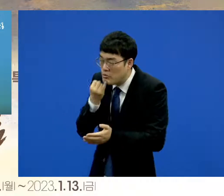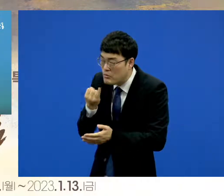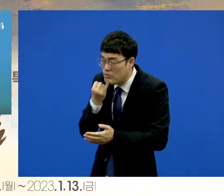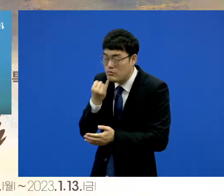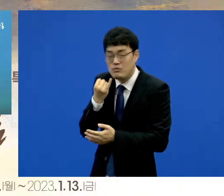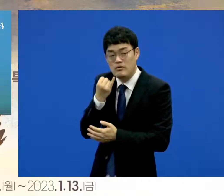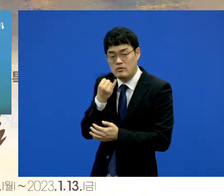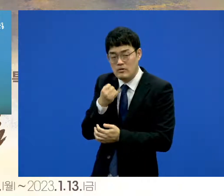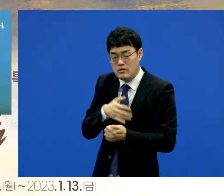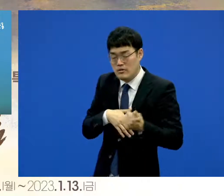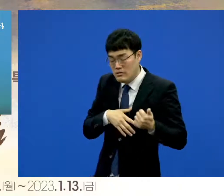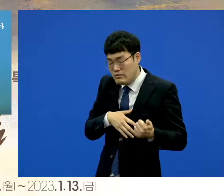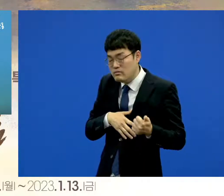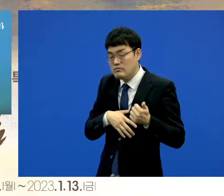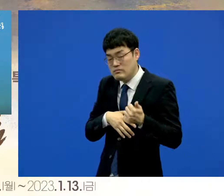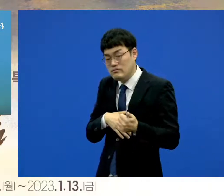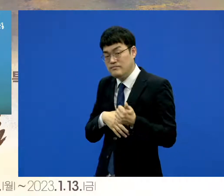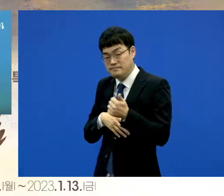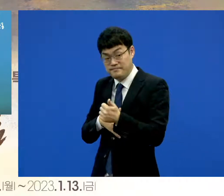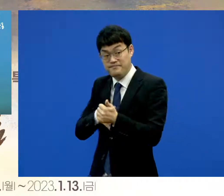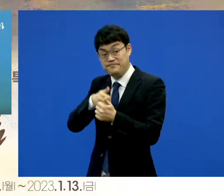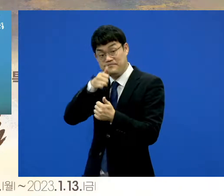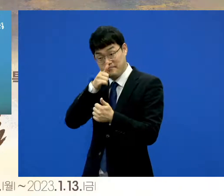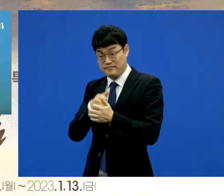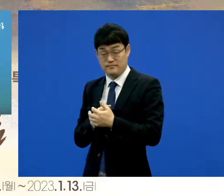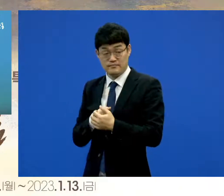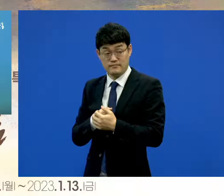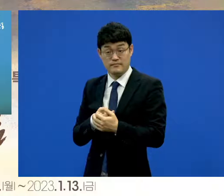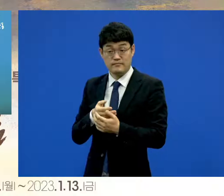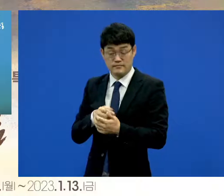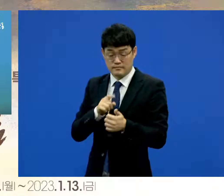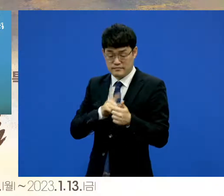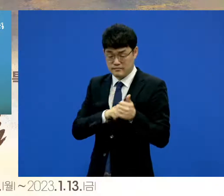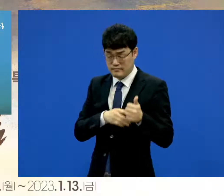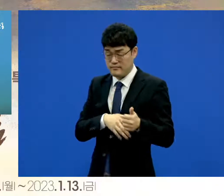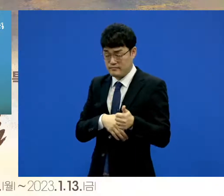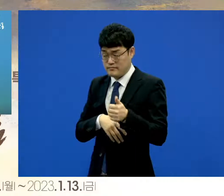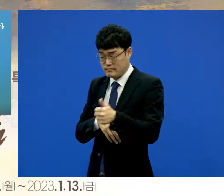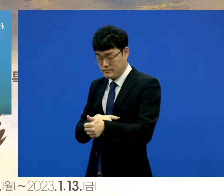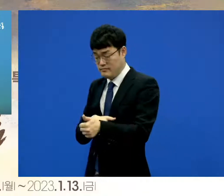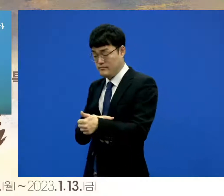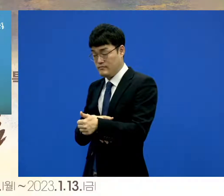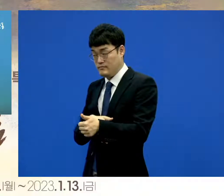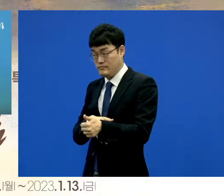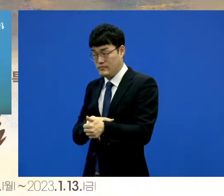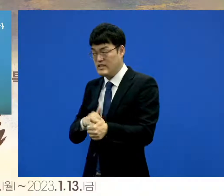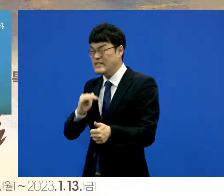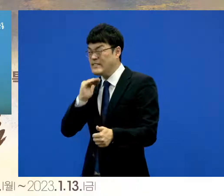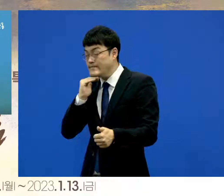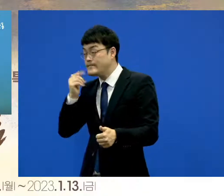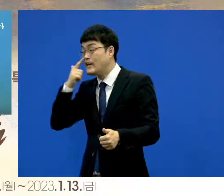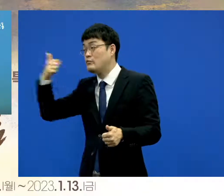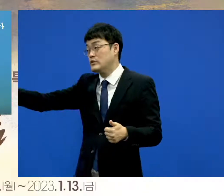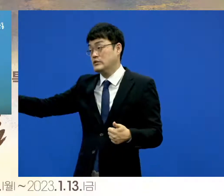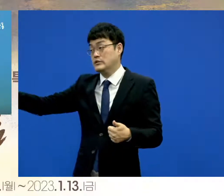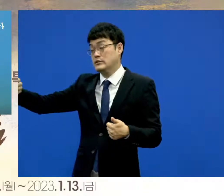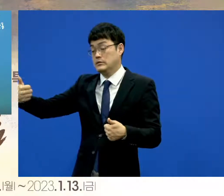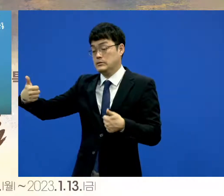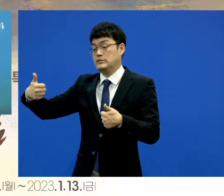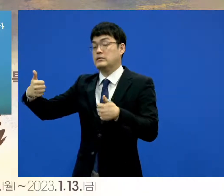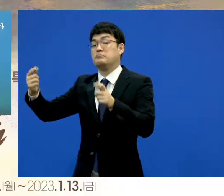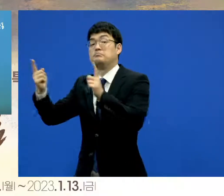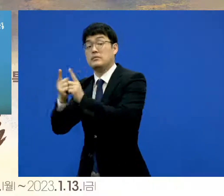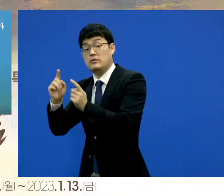탕자는 아직 아버지께로 돌아가는 그 행위가 기다리는 아버지와 마주칠 때 어떤 일이 일어날지는 모르고 있는 거예요.